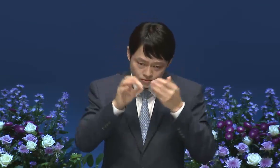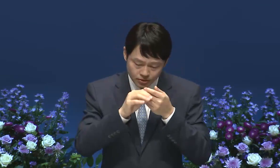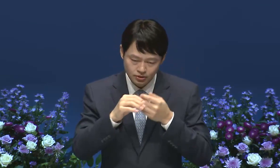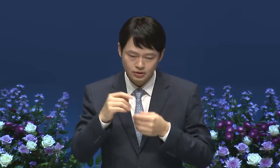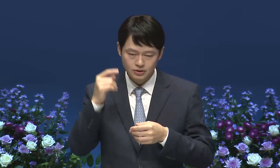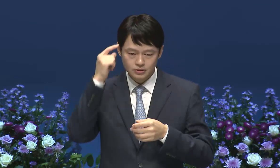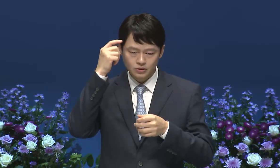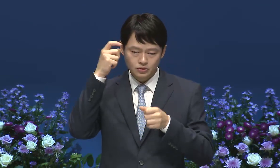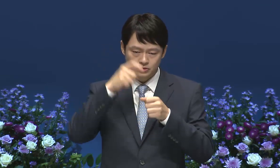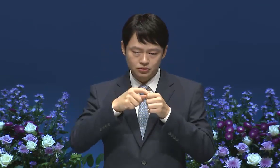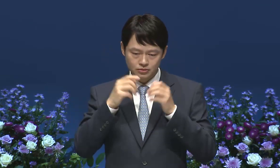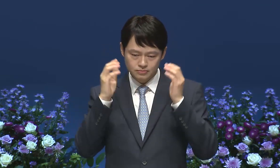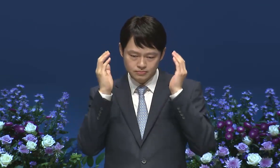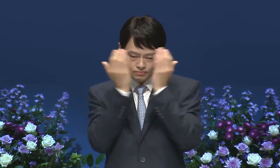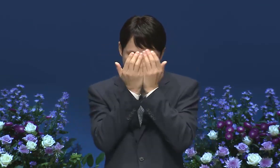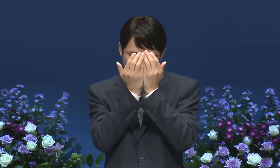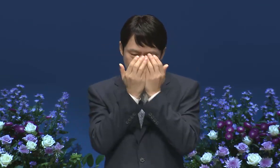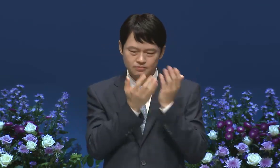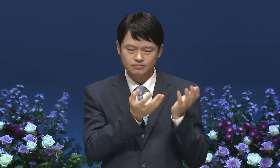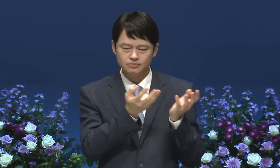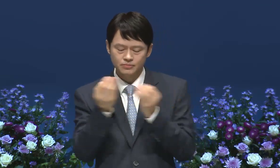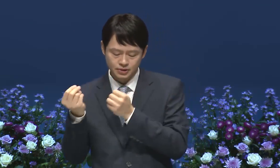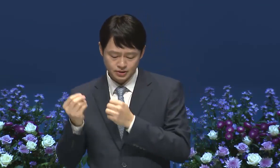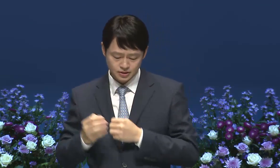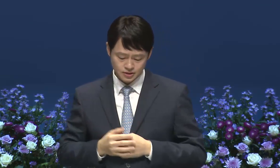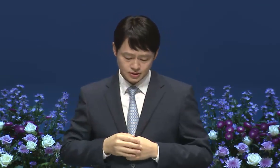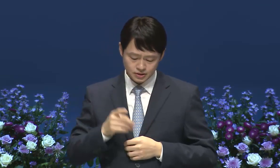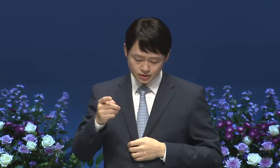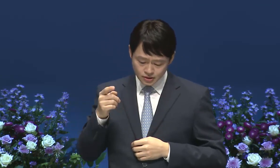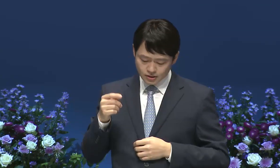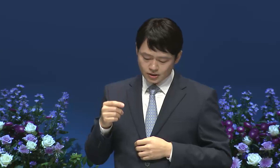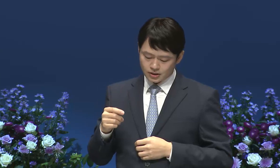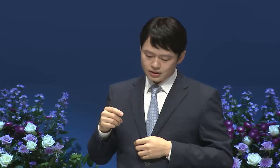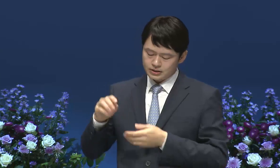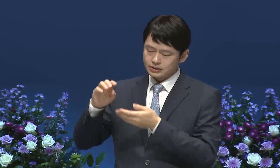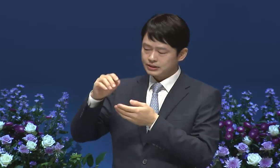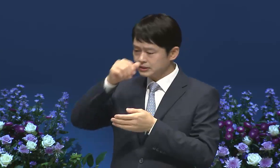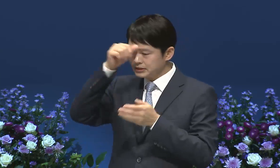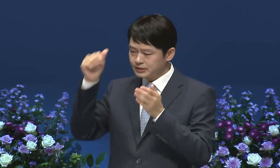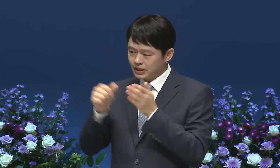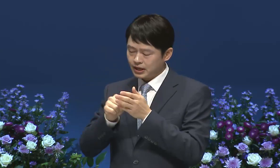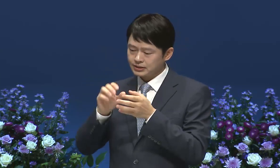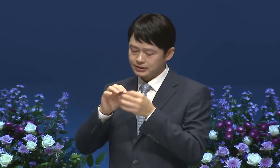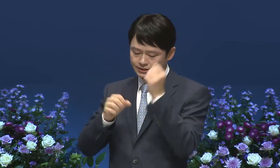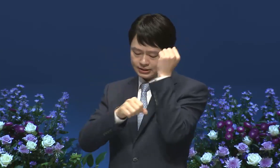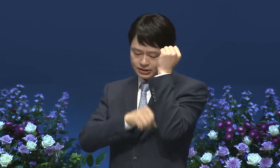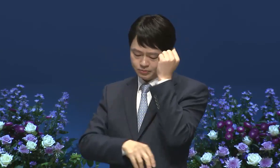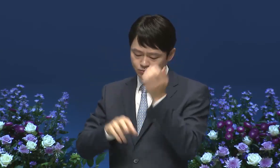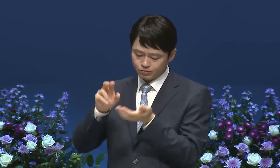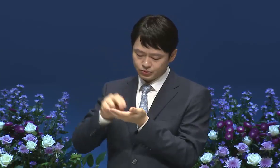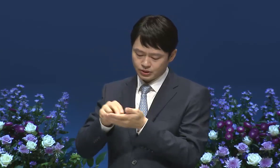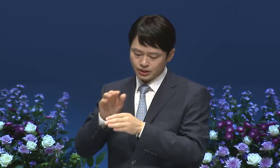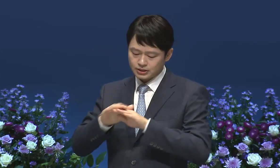필리핀은 기독교 신자 혹은 천주교 신자가 굉장히 많이 있지만 영적인 눈이 많이 어두운 상태입니다.